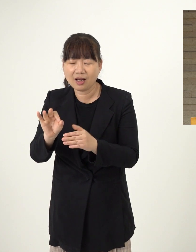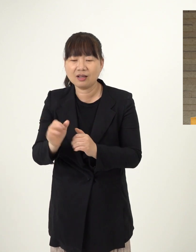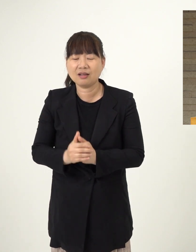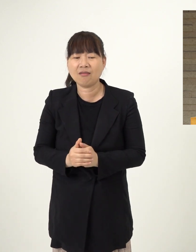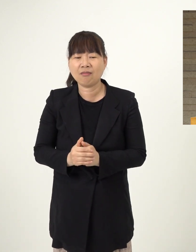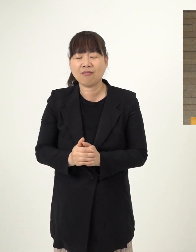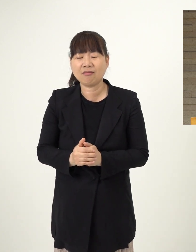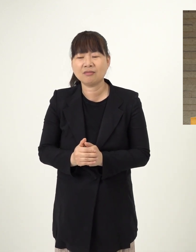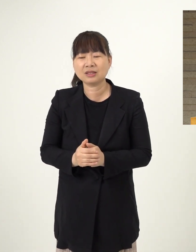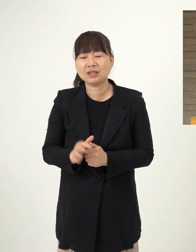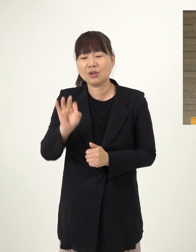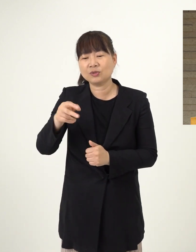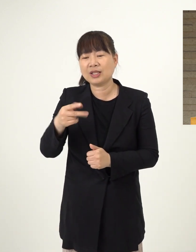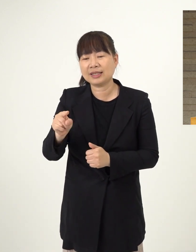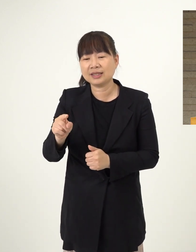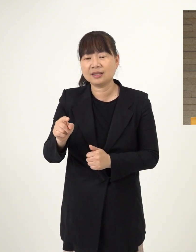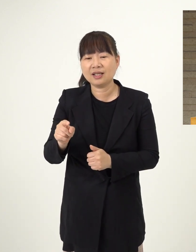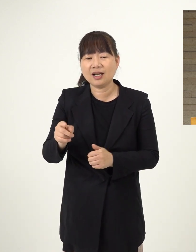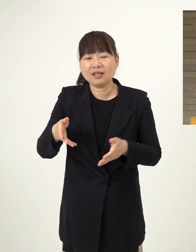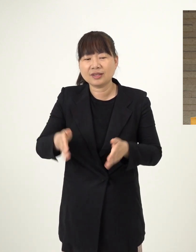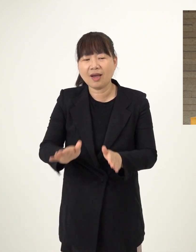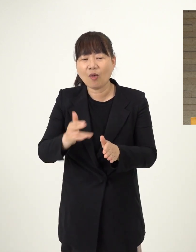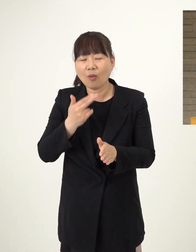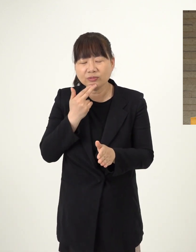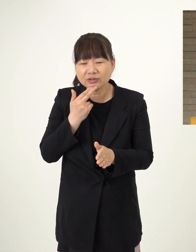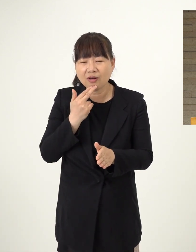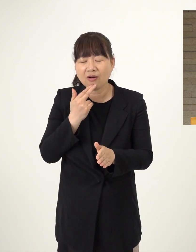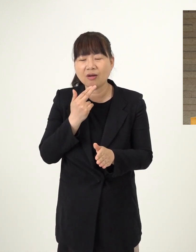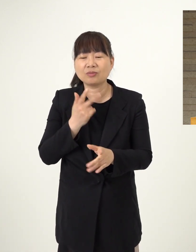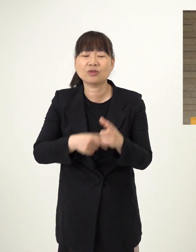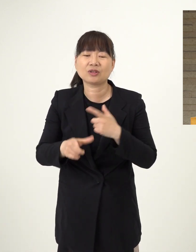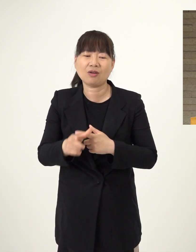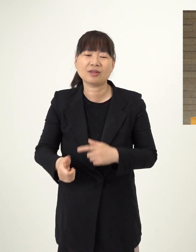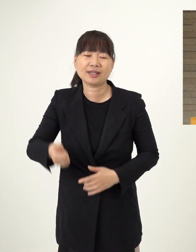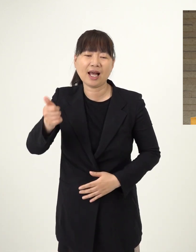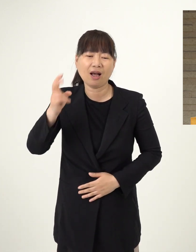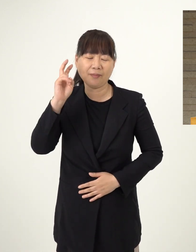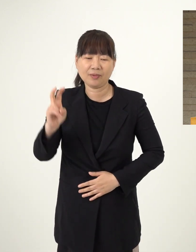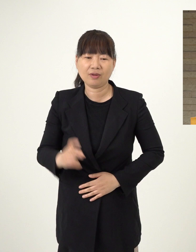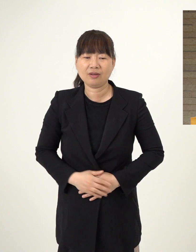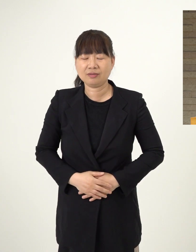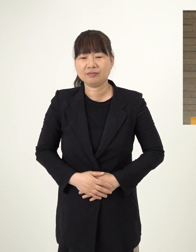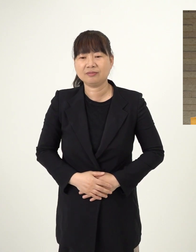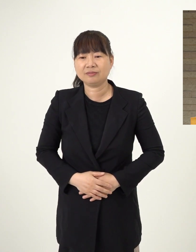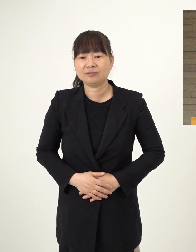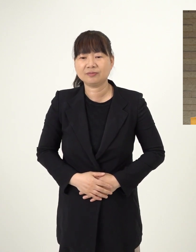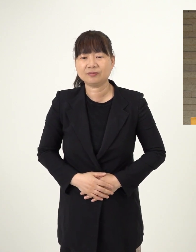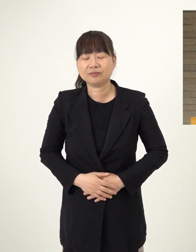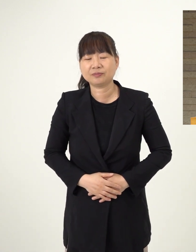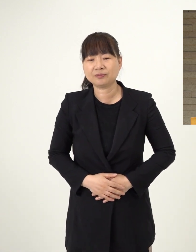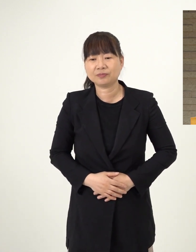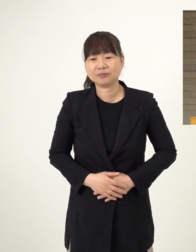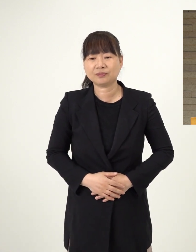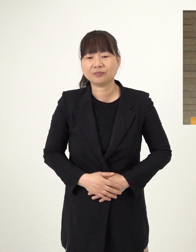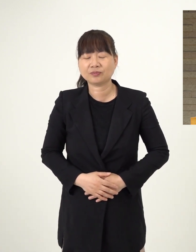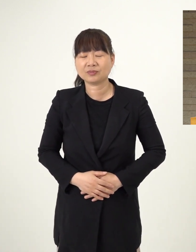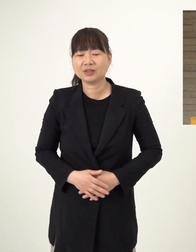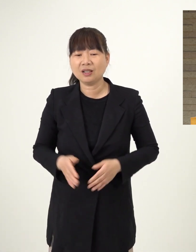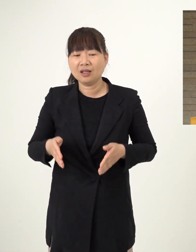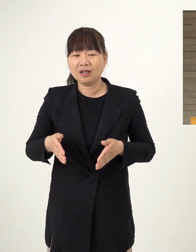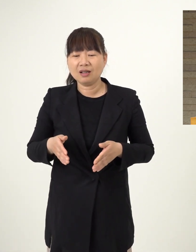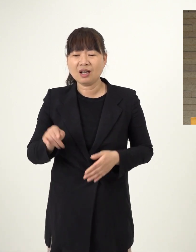태어나지 아니하였더라면 제게 좋을 뻔하였느니라. 그 사람은